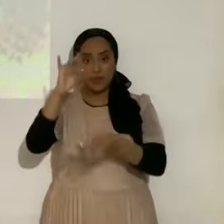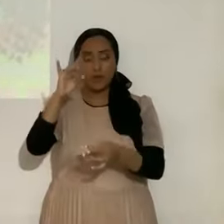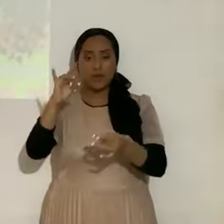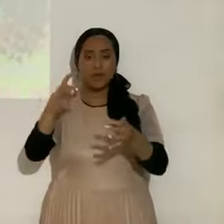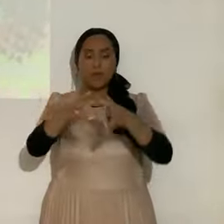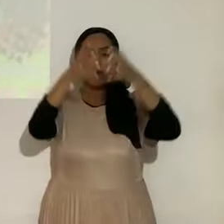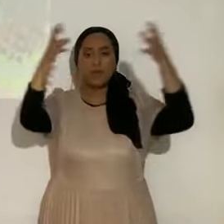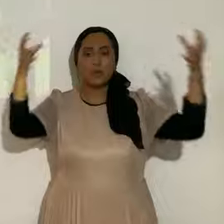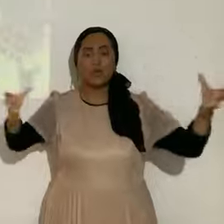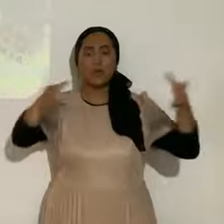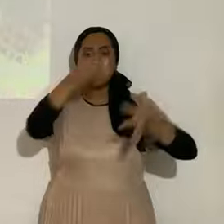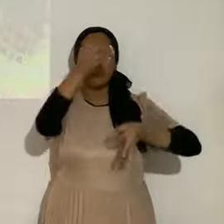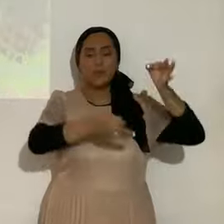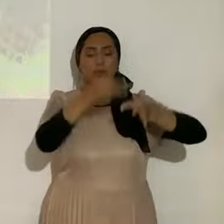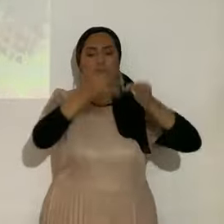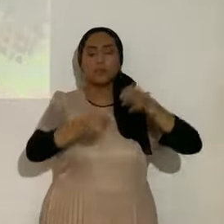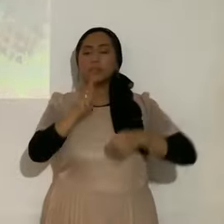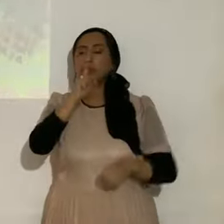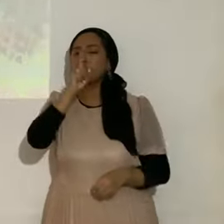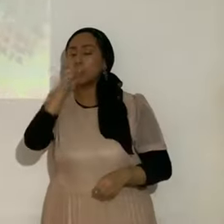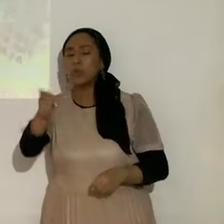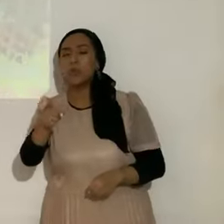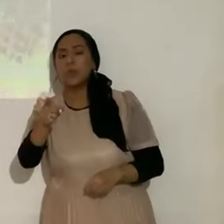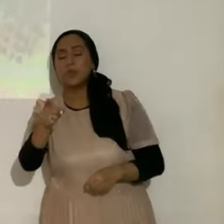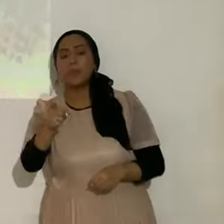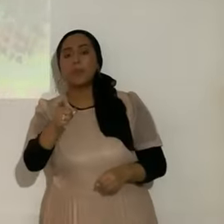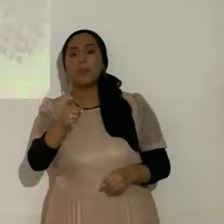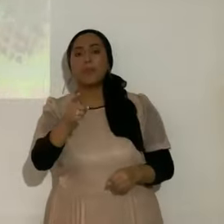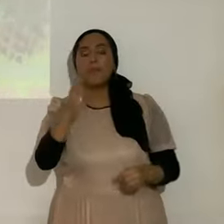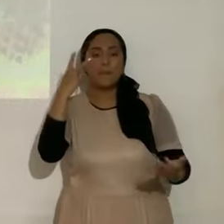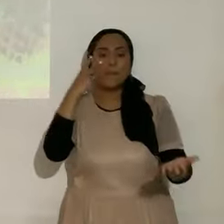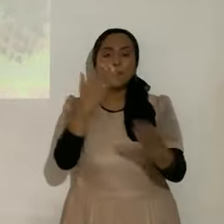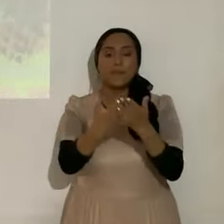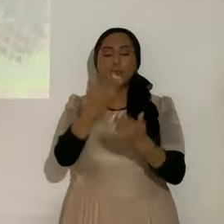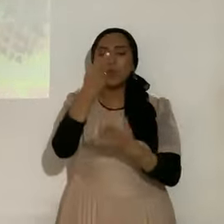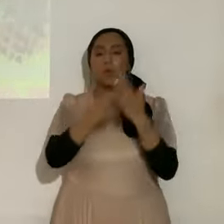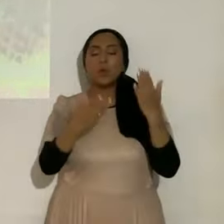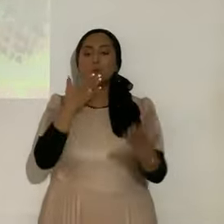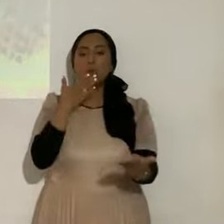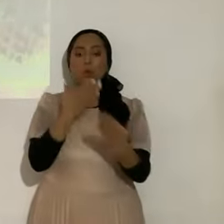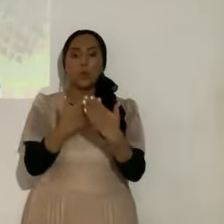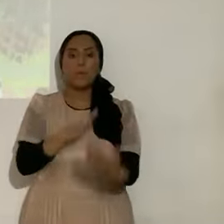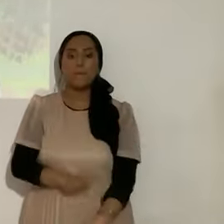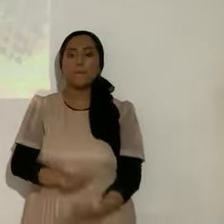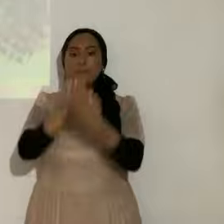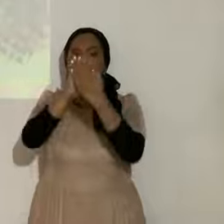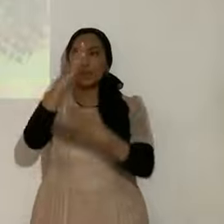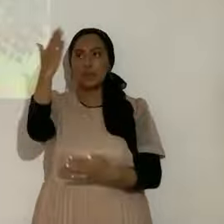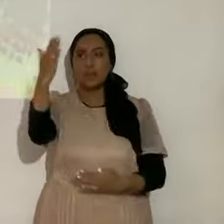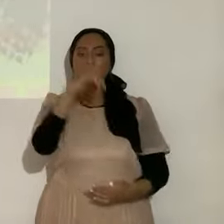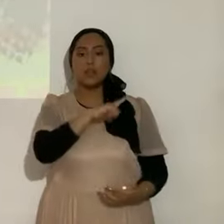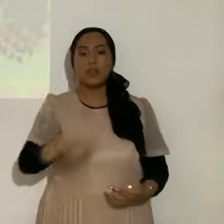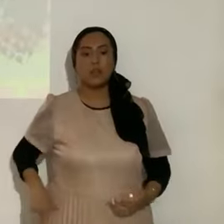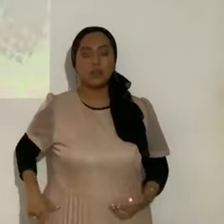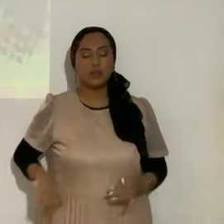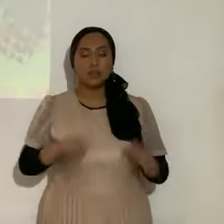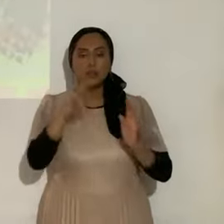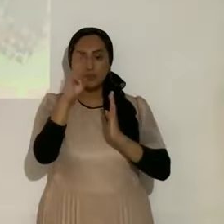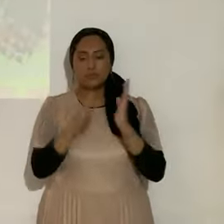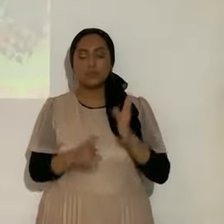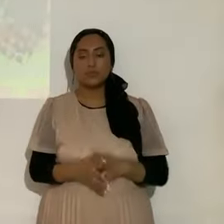bondad, justicia y verdad, comprobando lo que es agradable al Señor. Bueno, leí también el